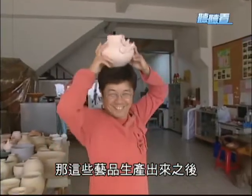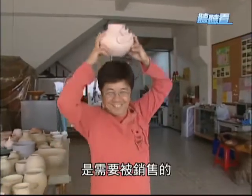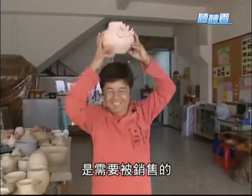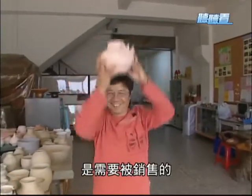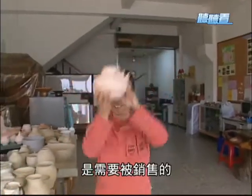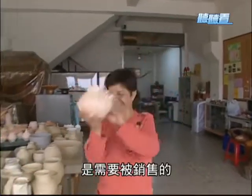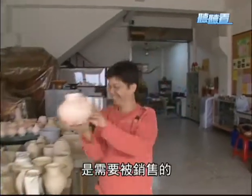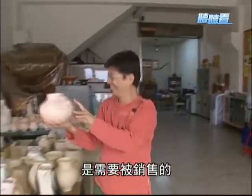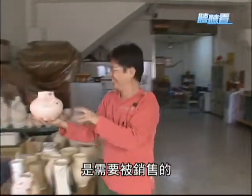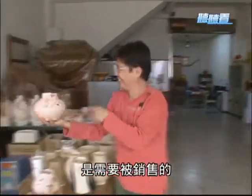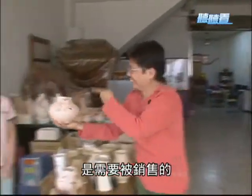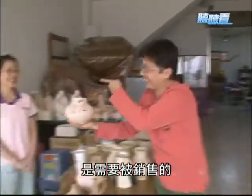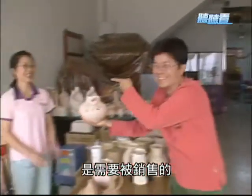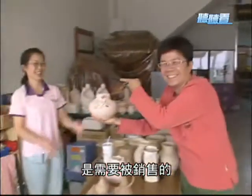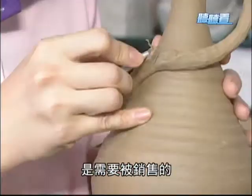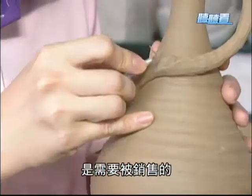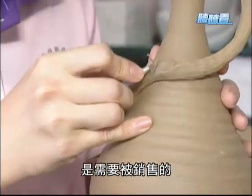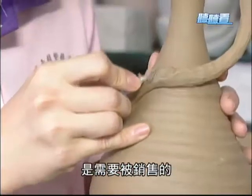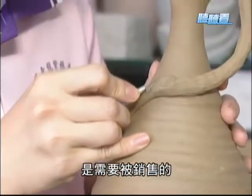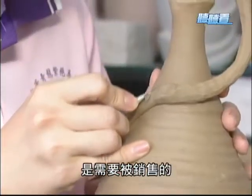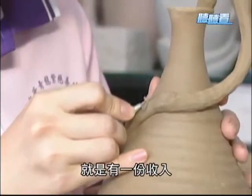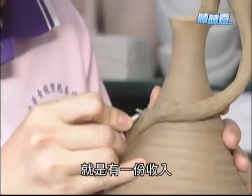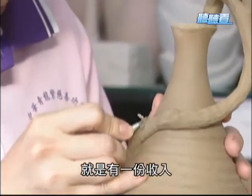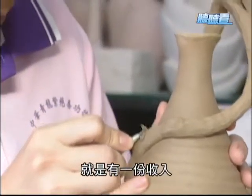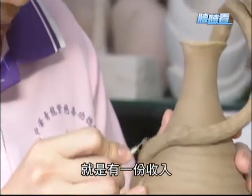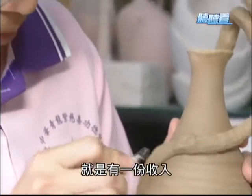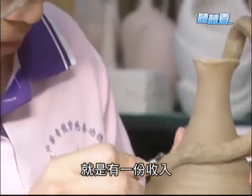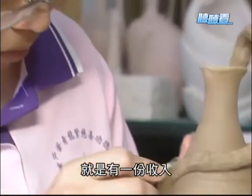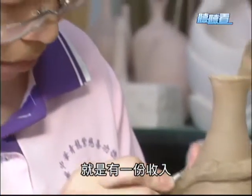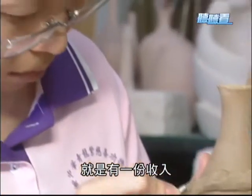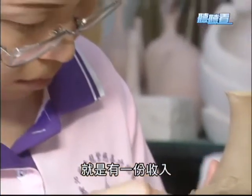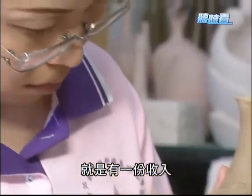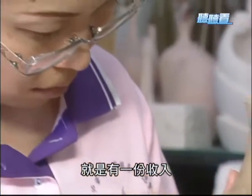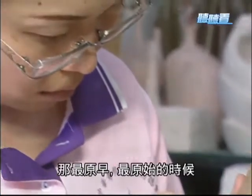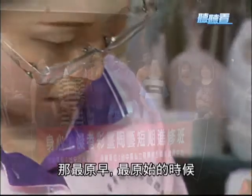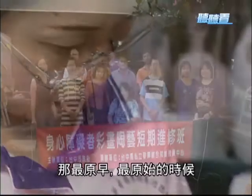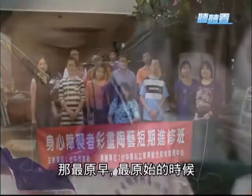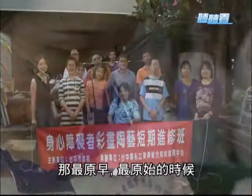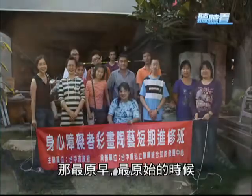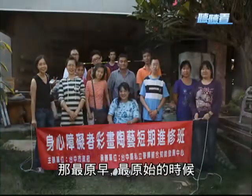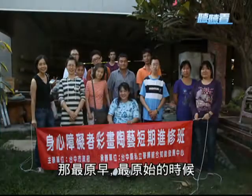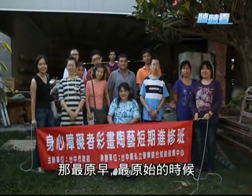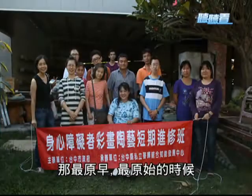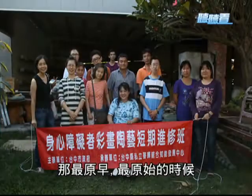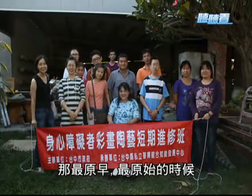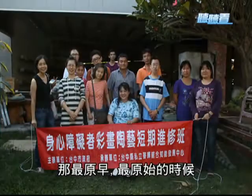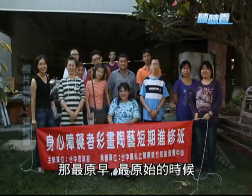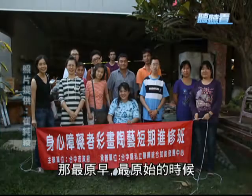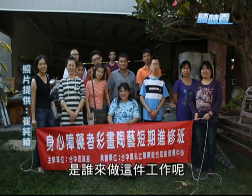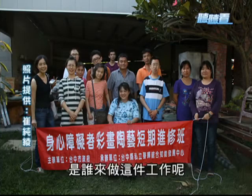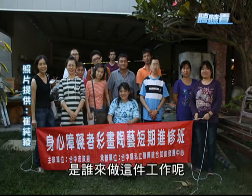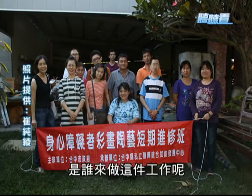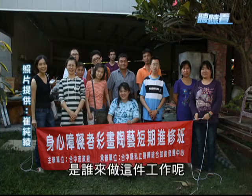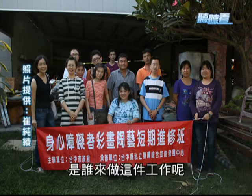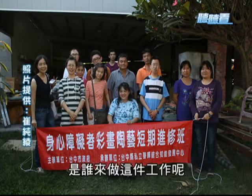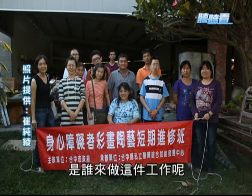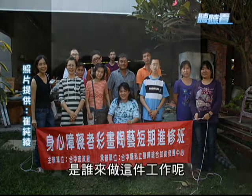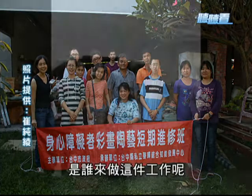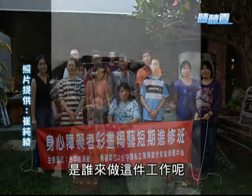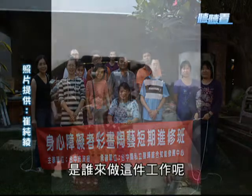需要被销售的啊，就是有份收入。那最原早、最原始的时候是谁来做这件工作？我所